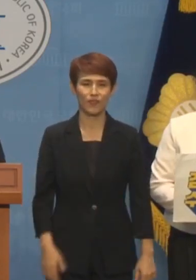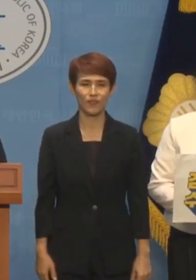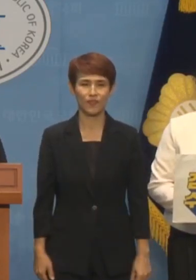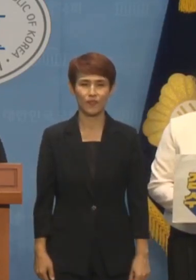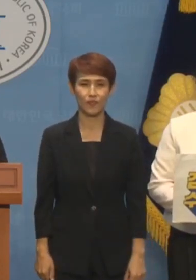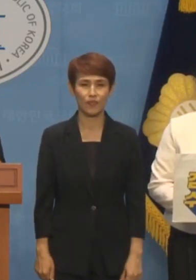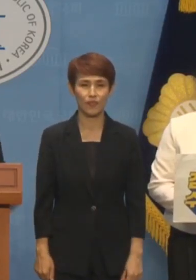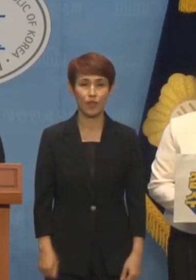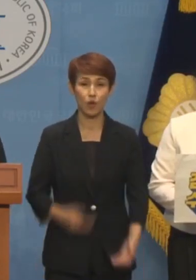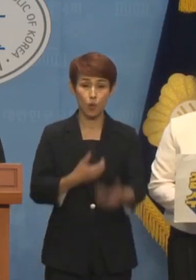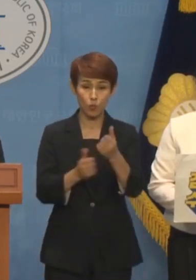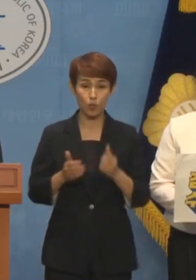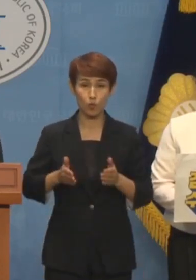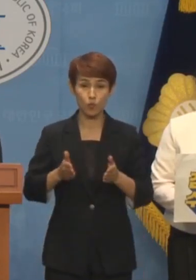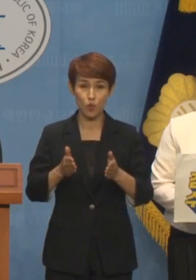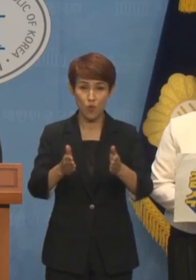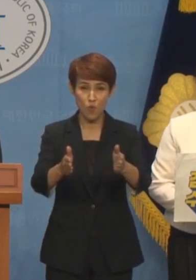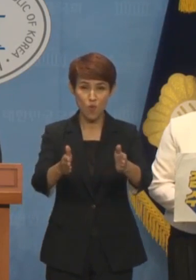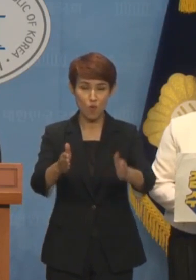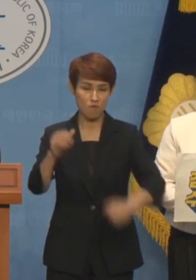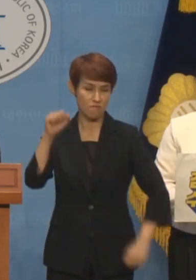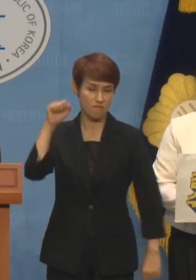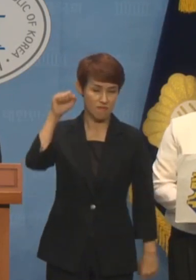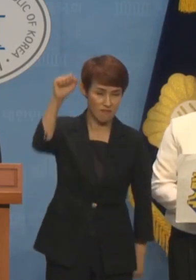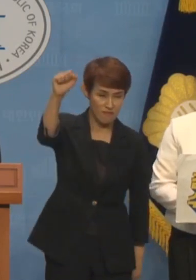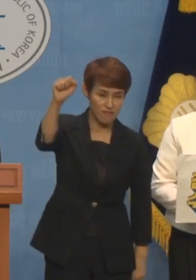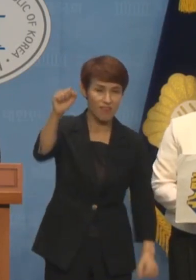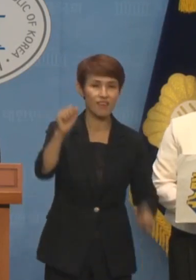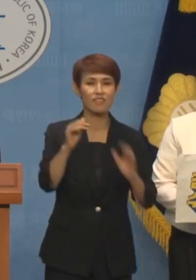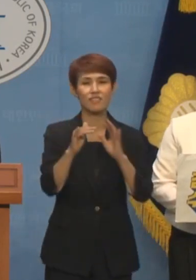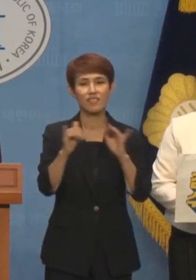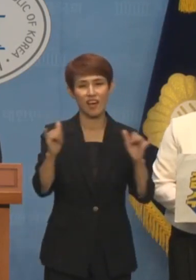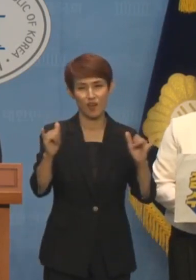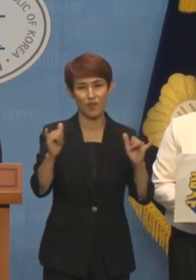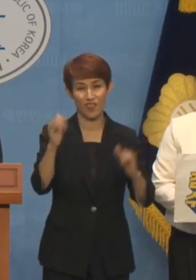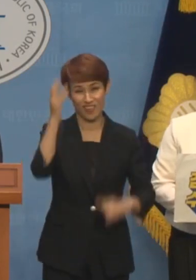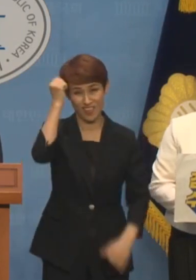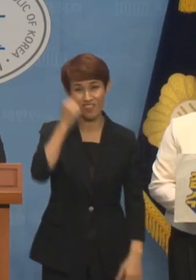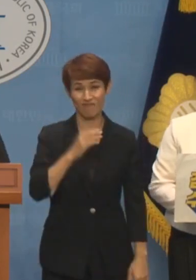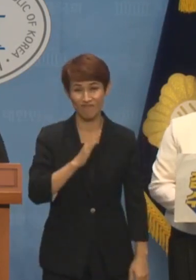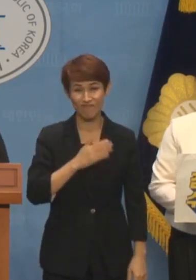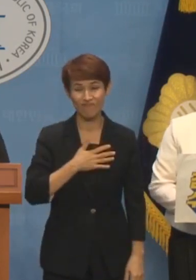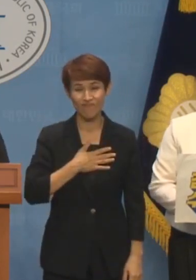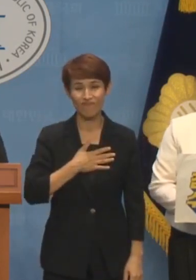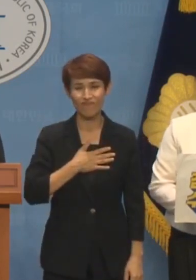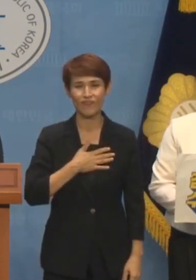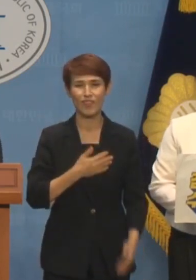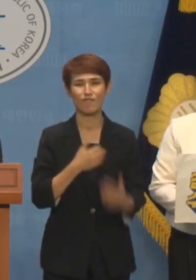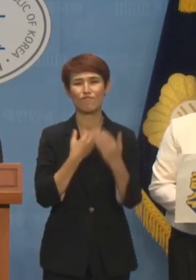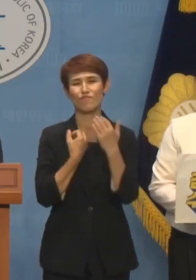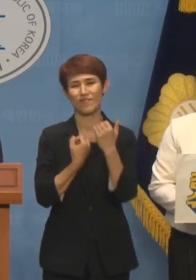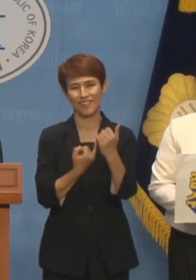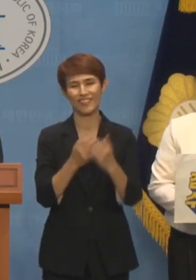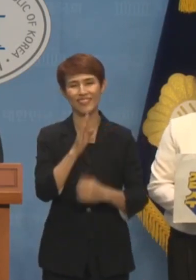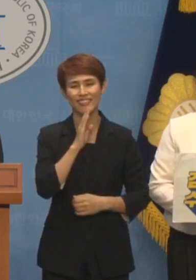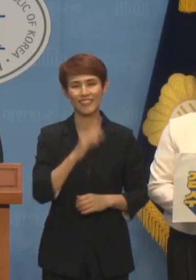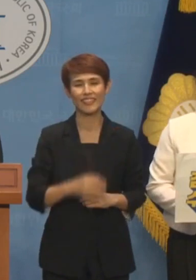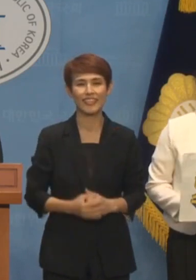고속도로 전사로 네, 많은 분들이 알고 계시고 그렇게 불러주십니다.